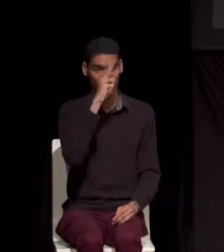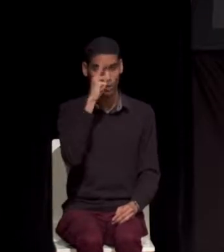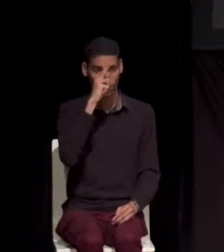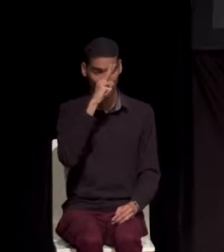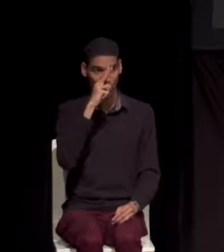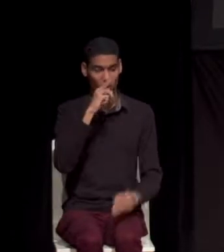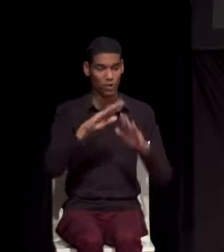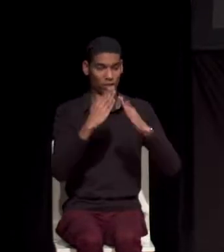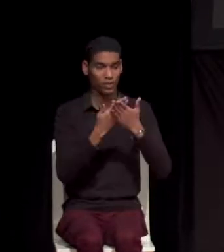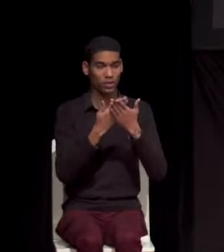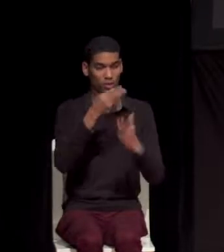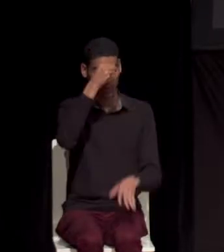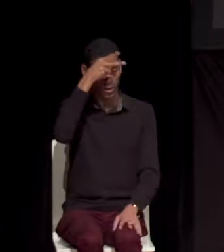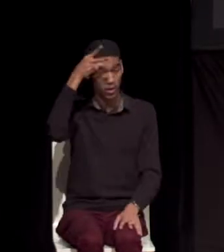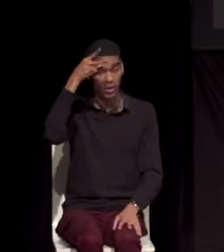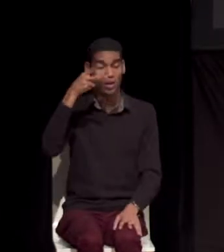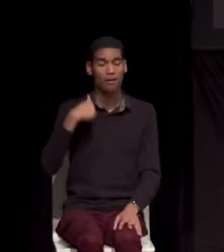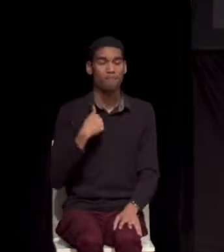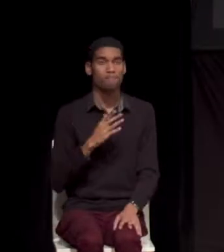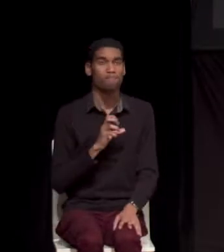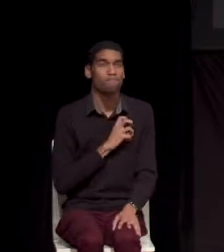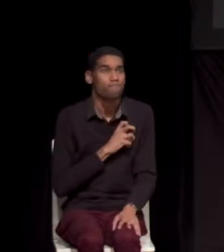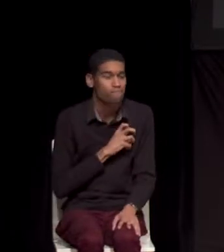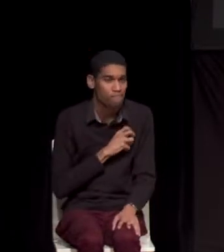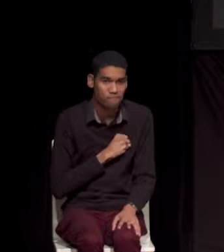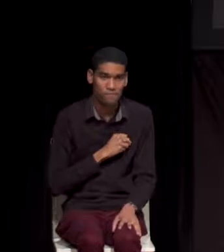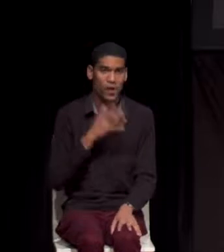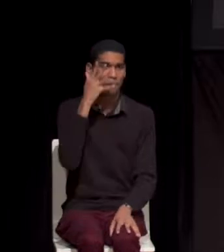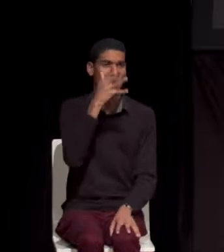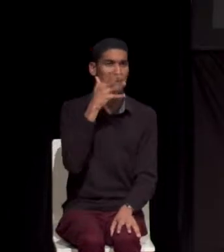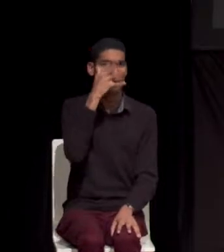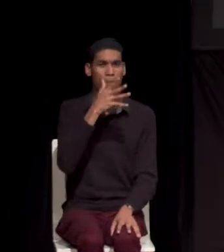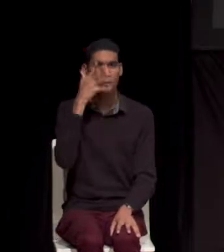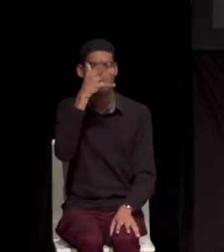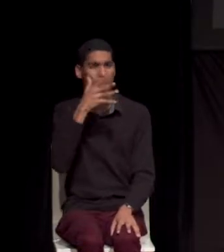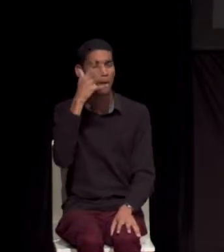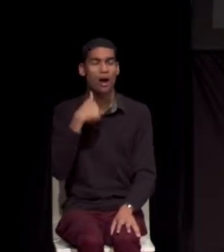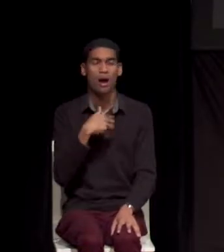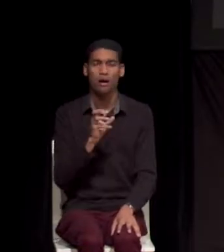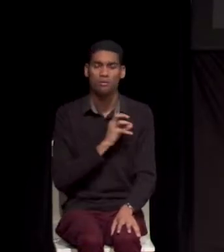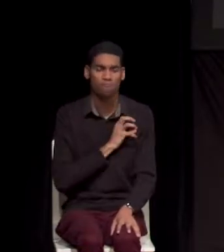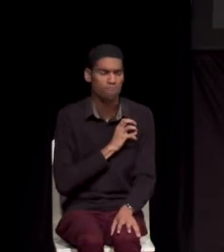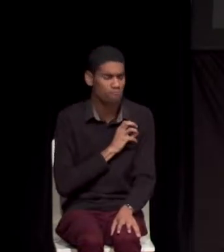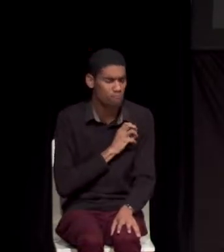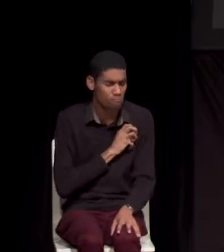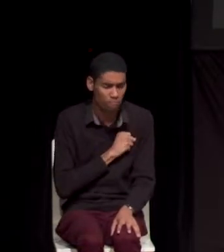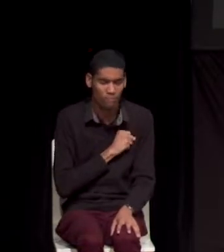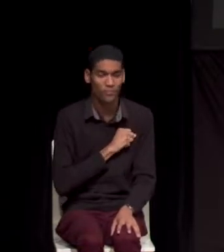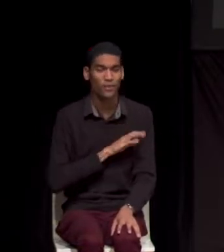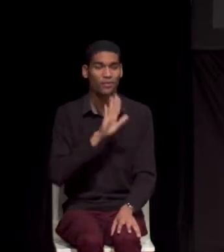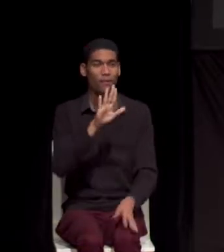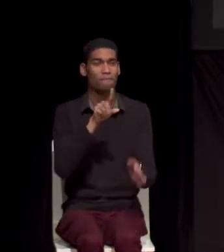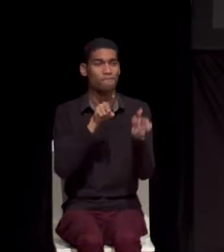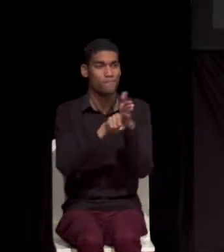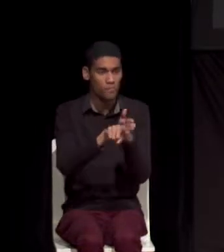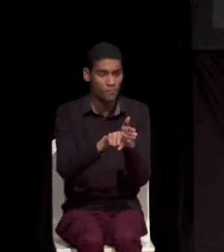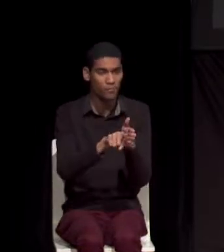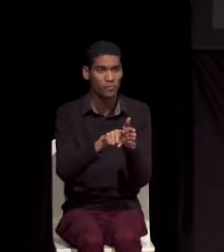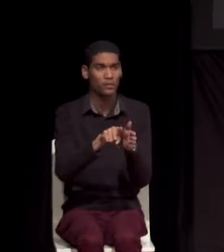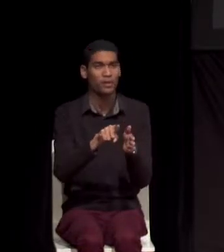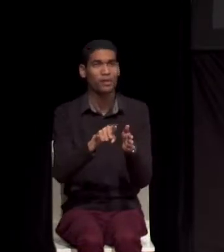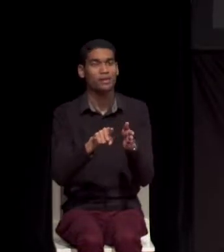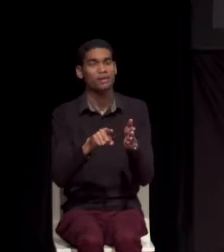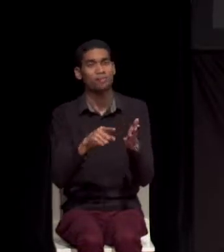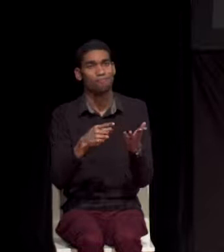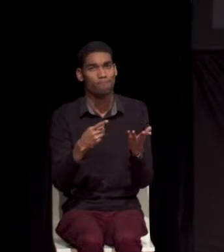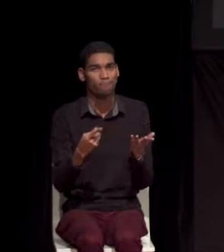Municipal. Adorei a palestra, mas Eu queria fazer uma pergunta, mas também, ao mesmo